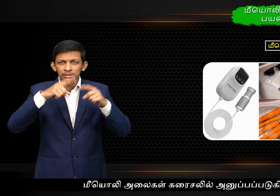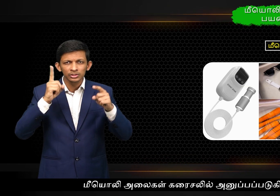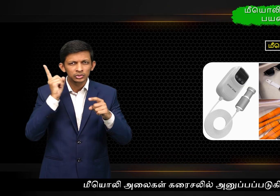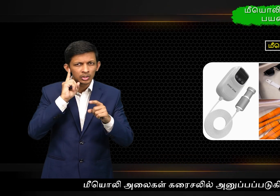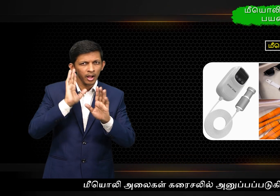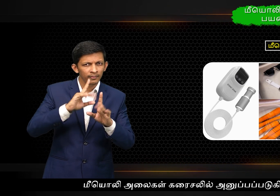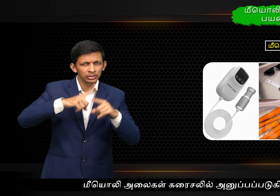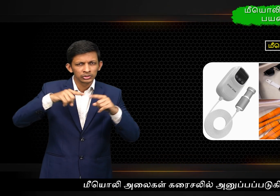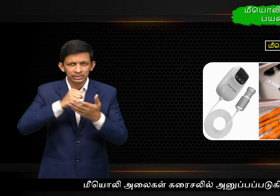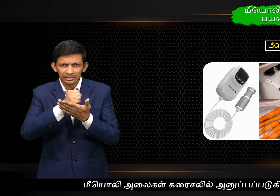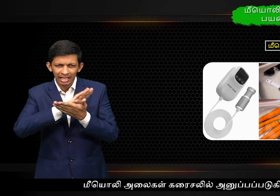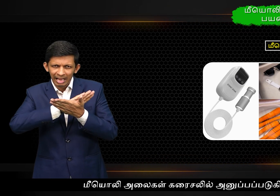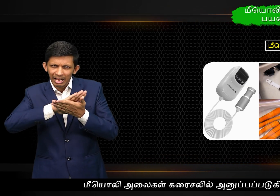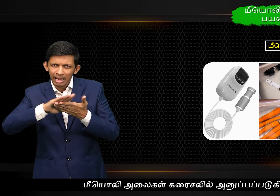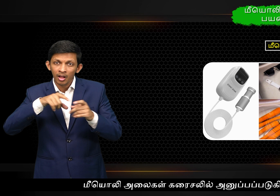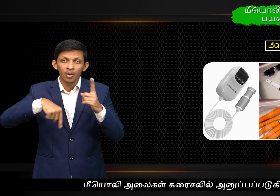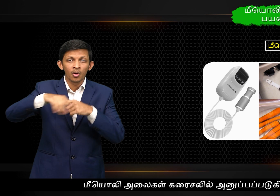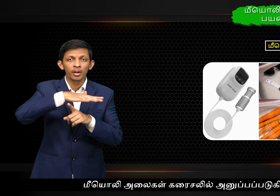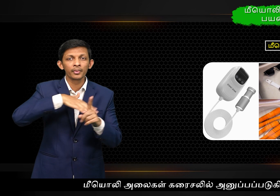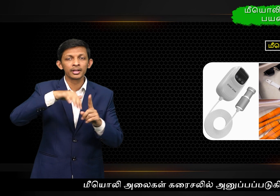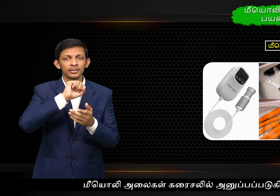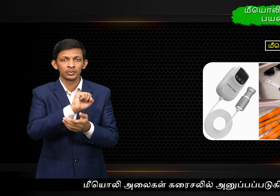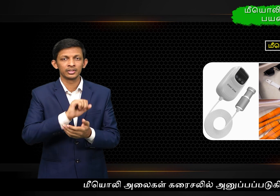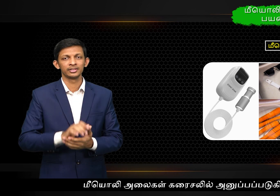மீயொலி அலைகள் கரைசலில் அனுப்பப்படுகின்றன.